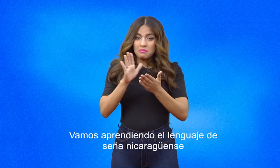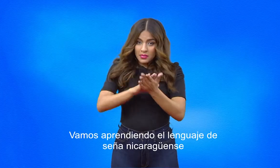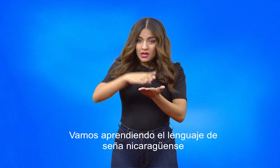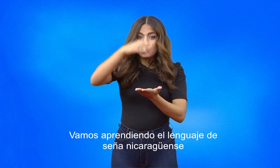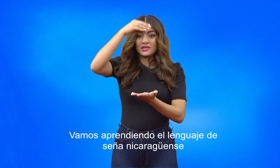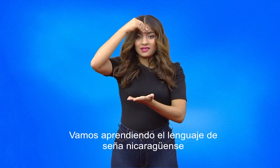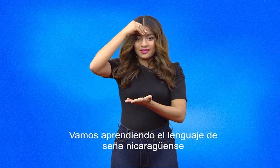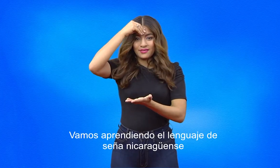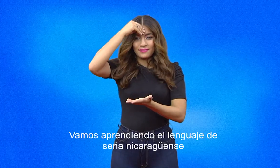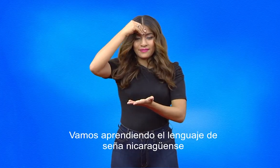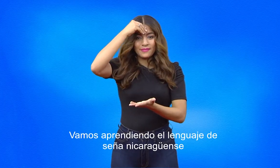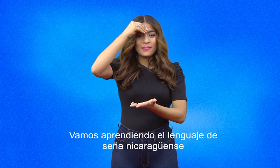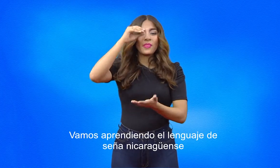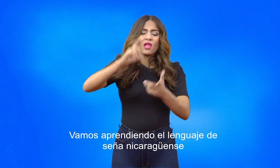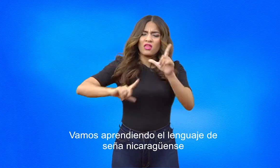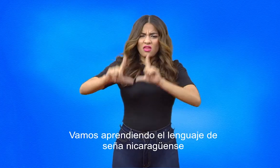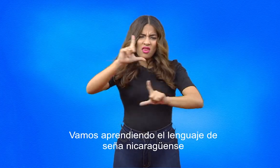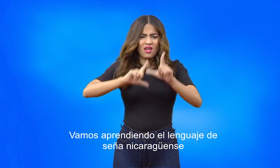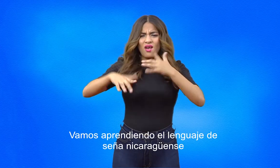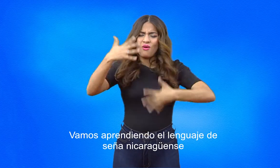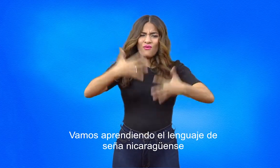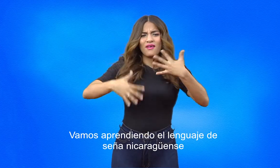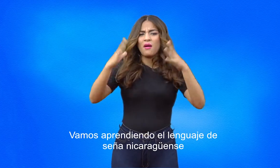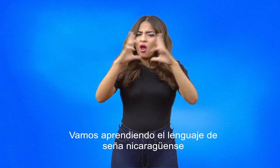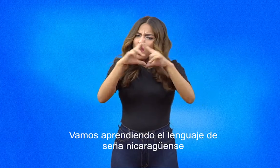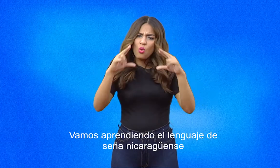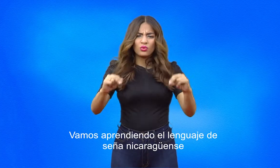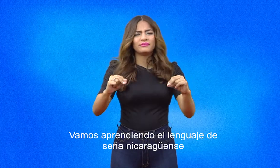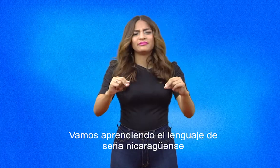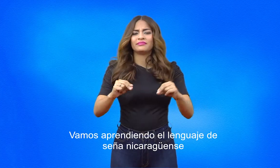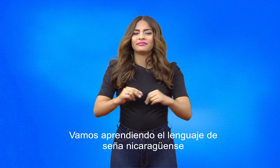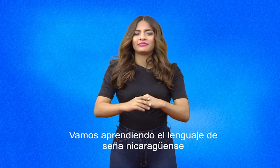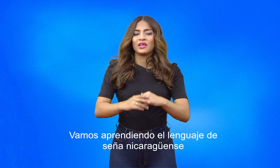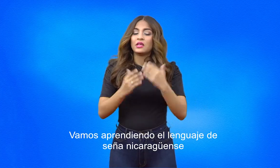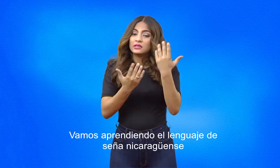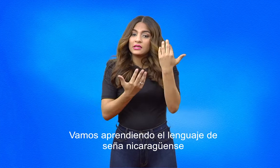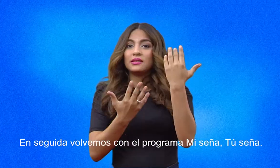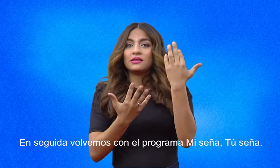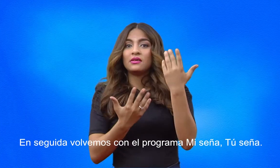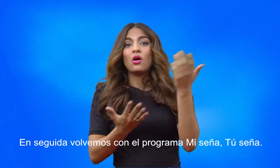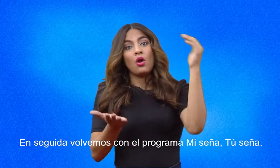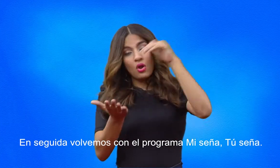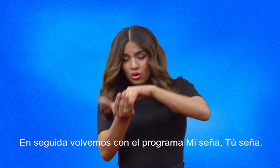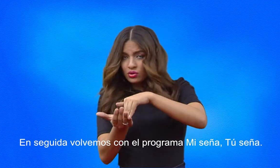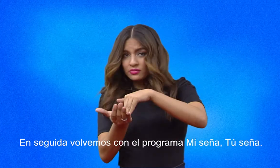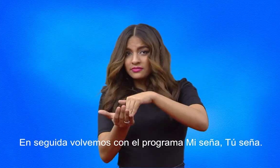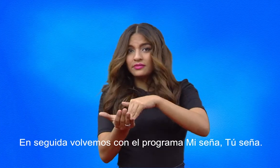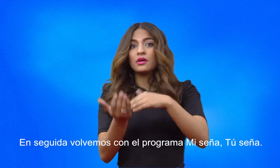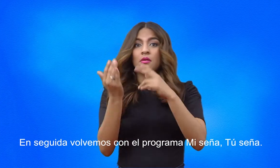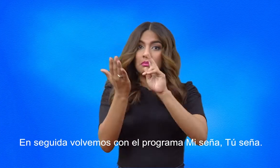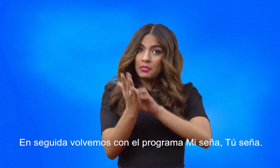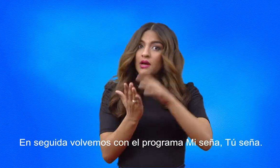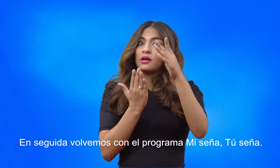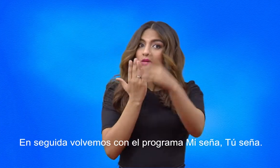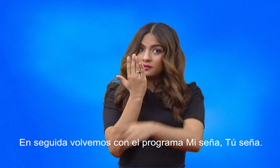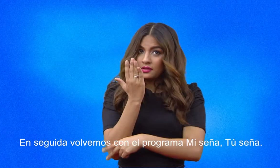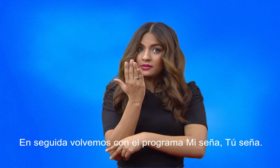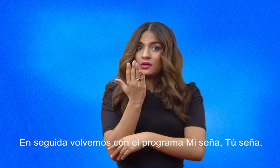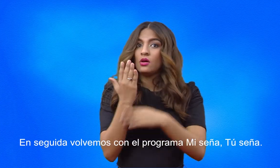Vamos aprendiendo el lenguaje de señas nicaragüenses. Enseguida volvemos con el programa